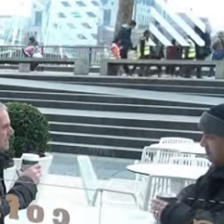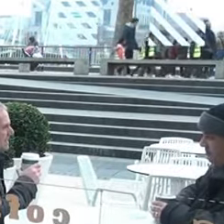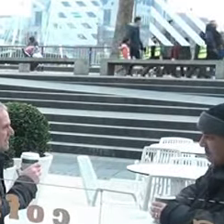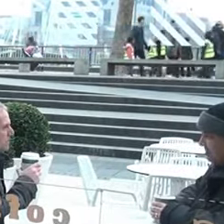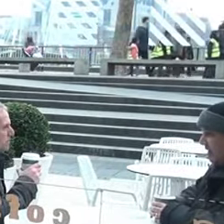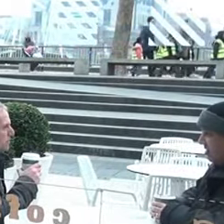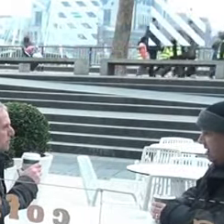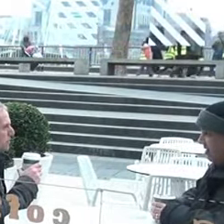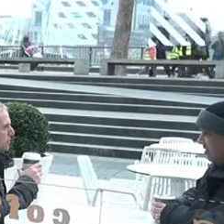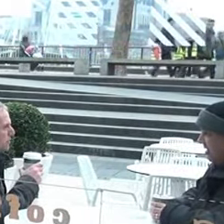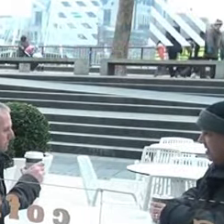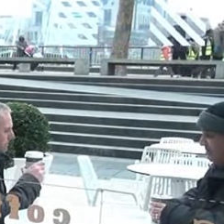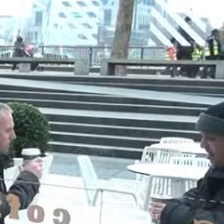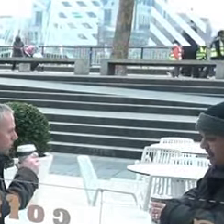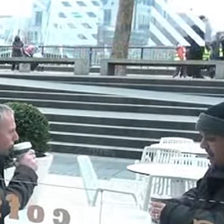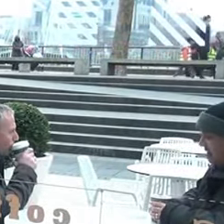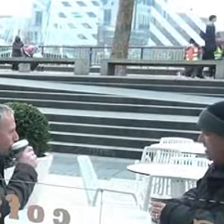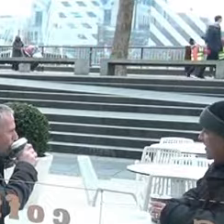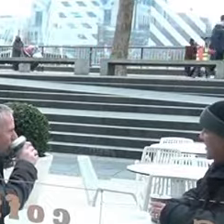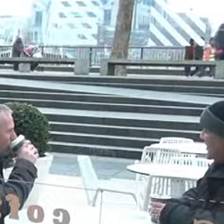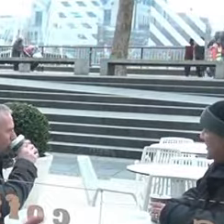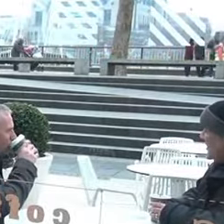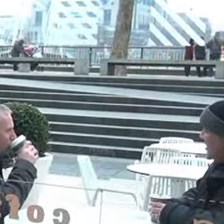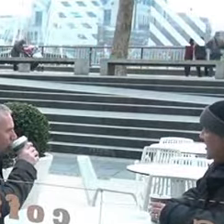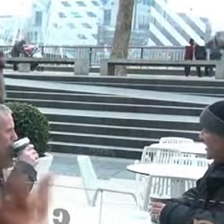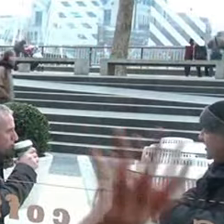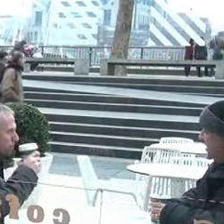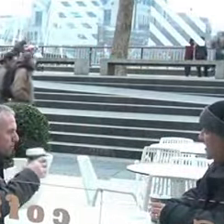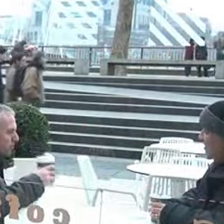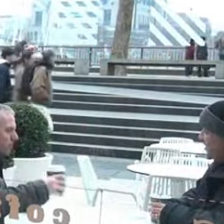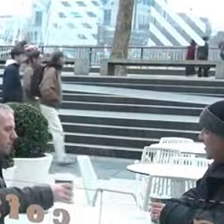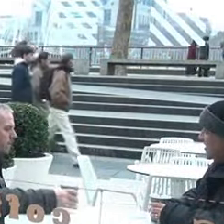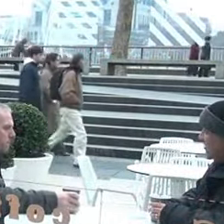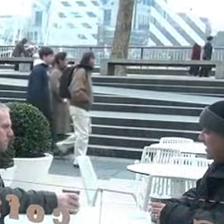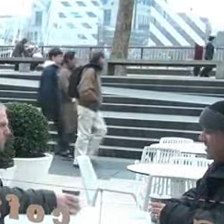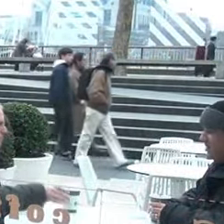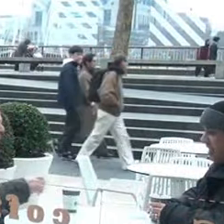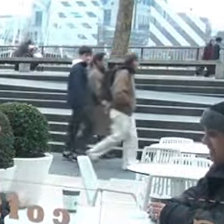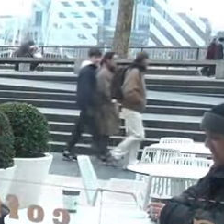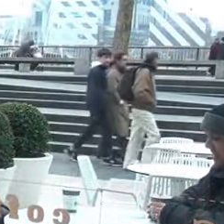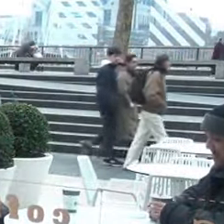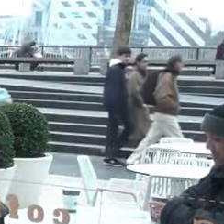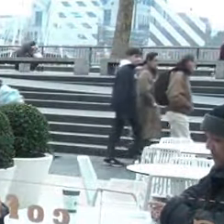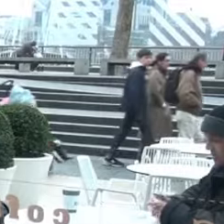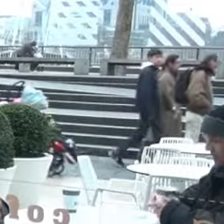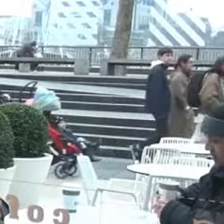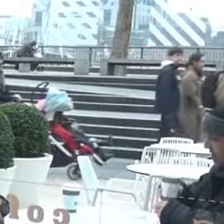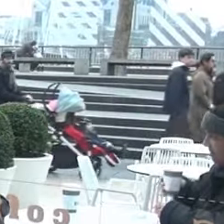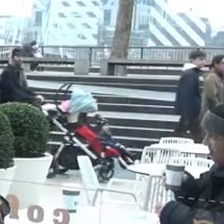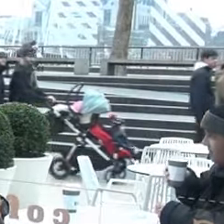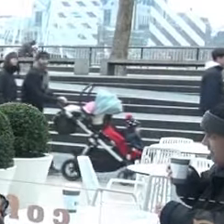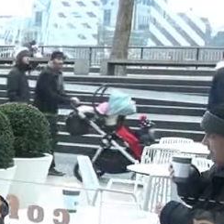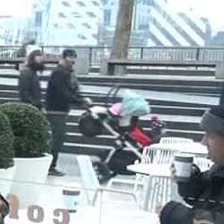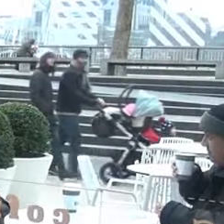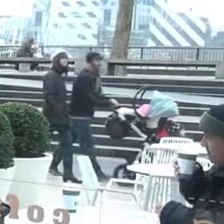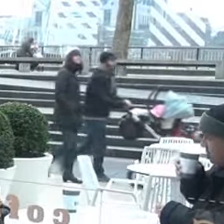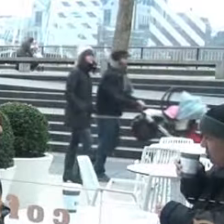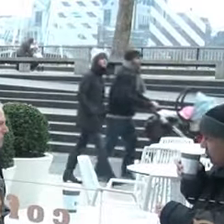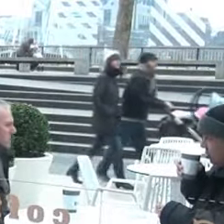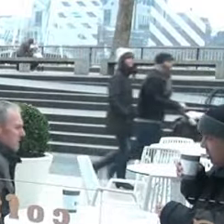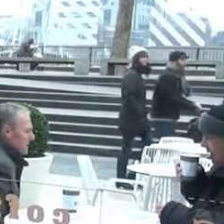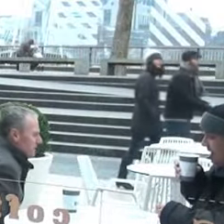são impedidas pela falta de dinheiro ou por qualquer circunstância ambiental, enfim. São pessoas que quando querem, elas vão atrás